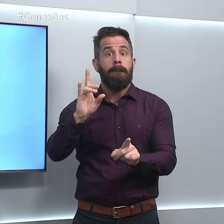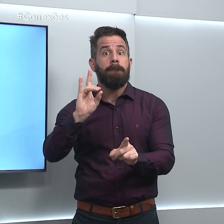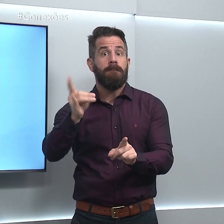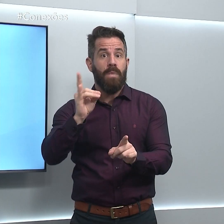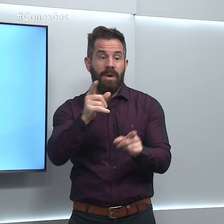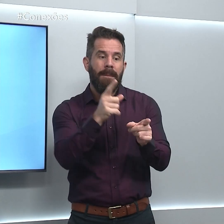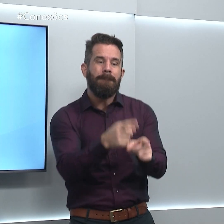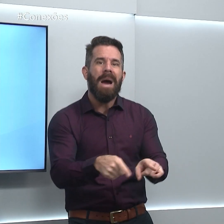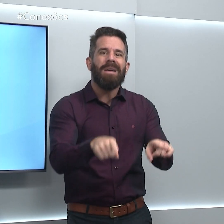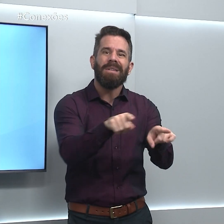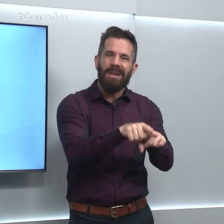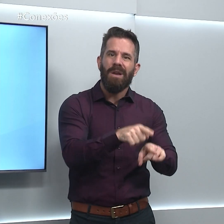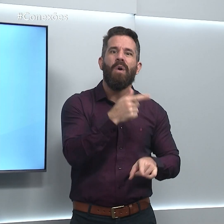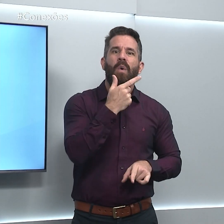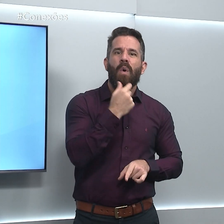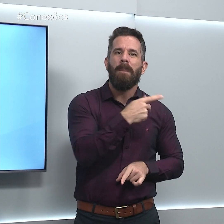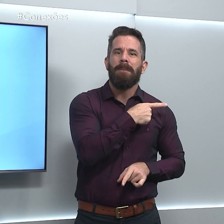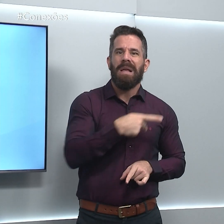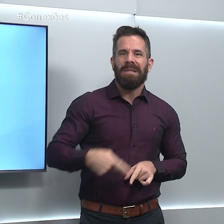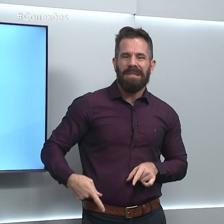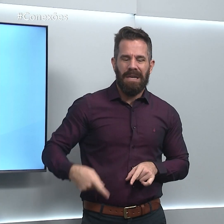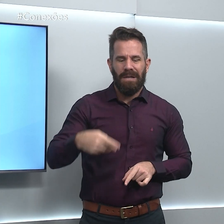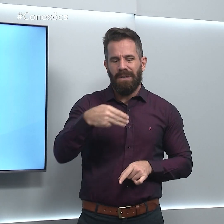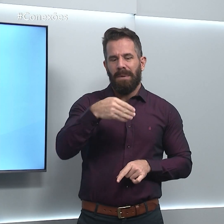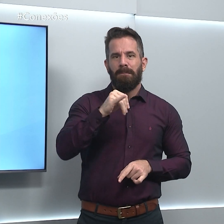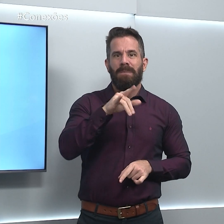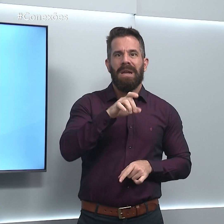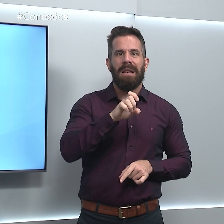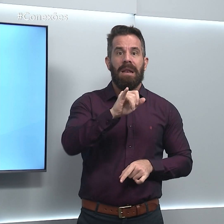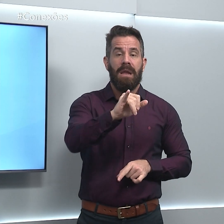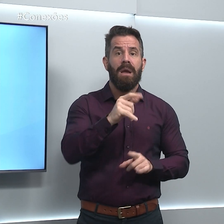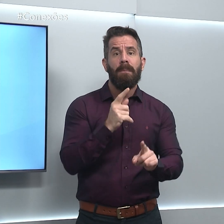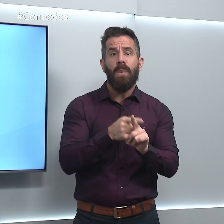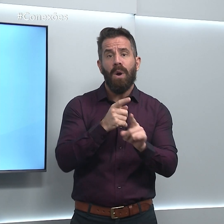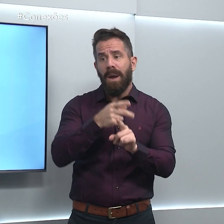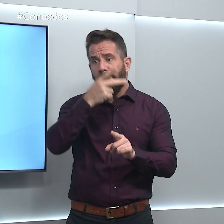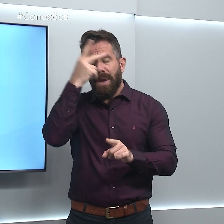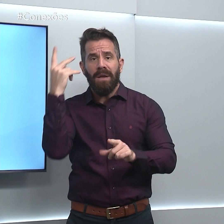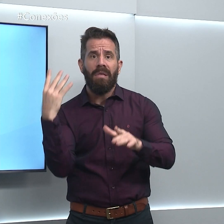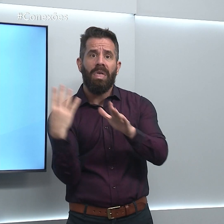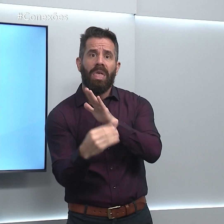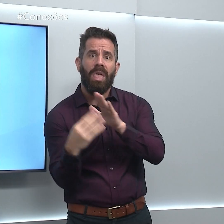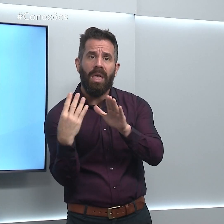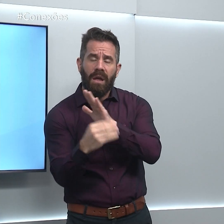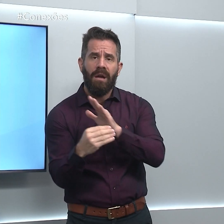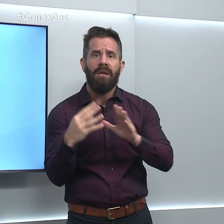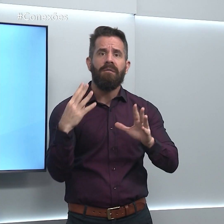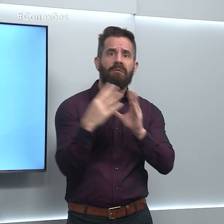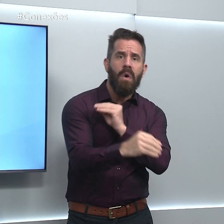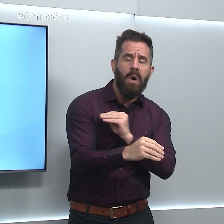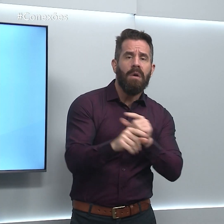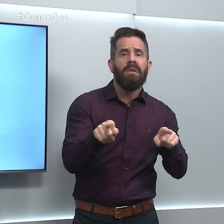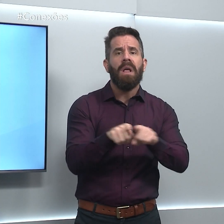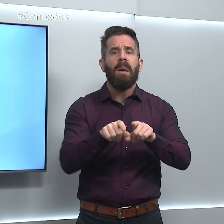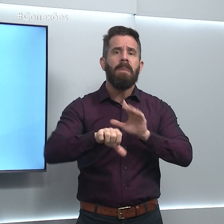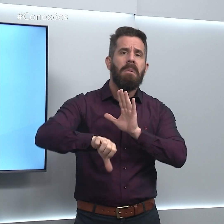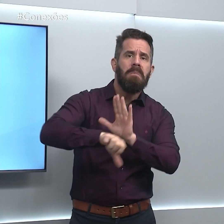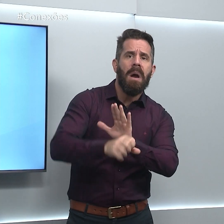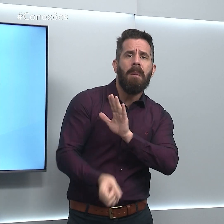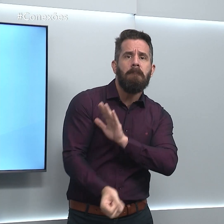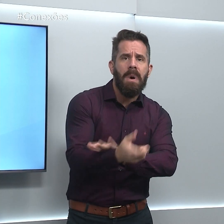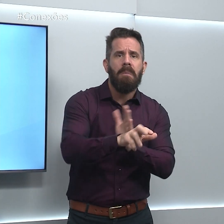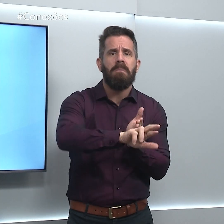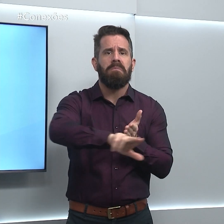Milei. O objetivo seria conter travessias ilegais de pessoas e também contrabando. O presidente Milei